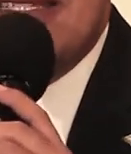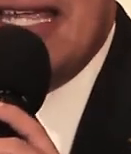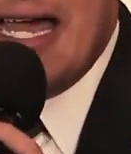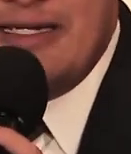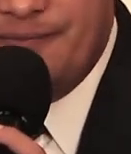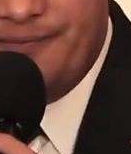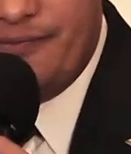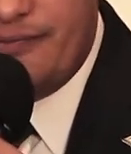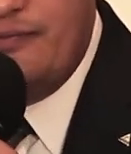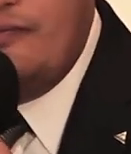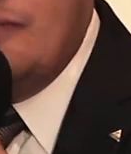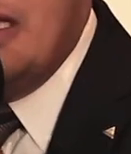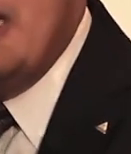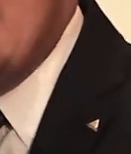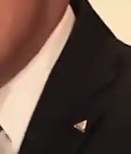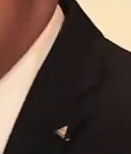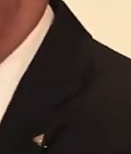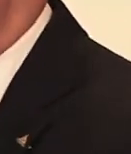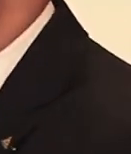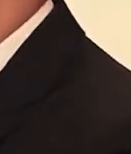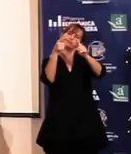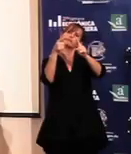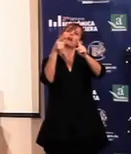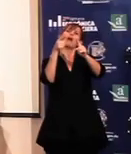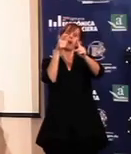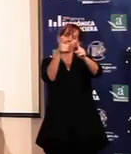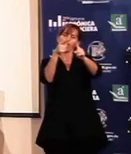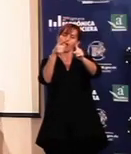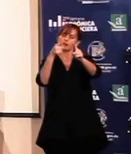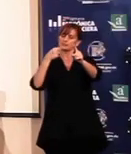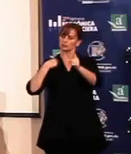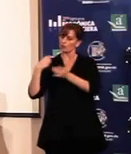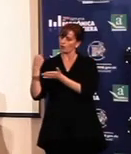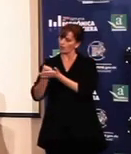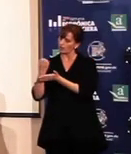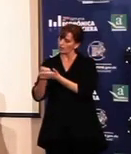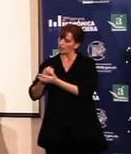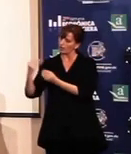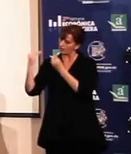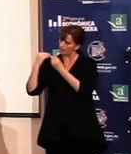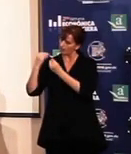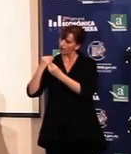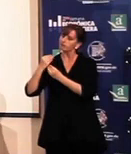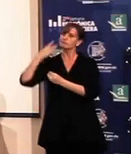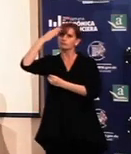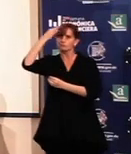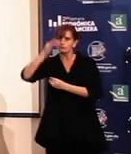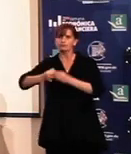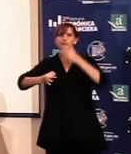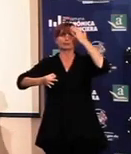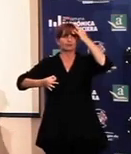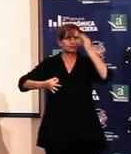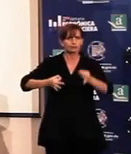dónde quieres llegar y en base a las herramientas de educación financiera empieces a tomar decisiones como